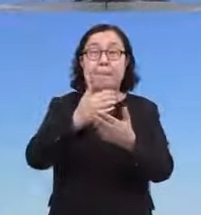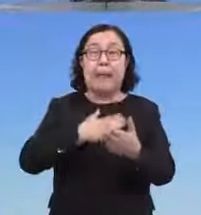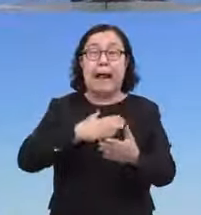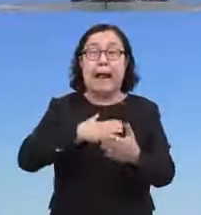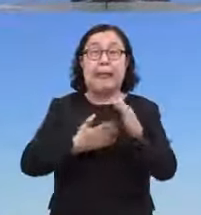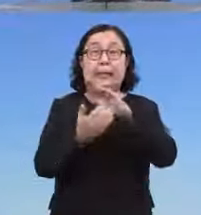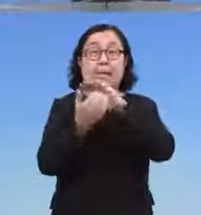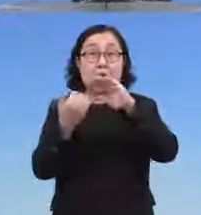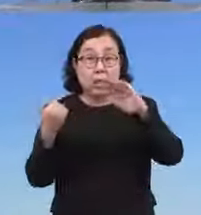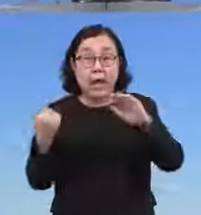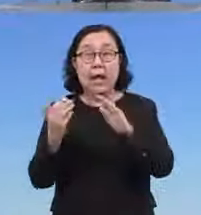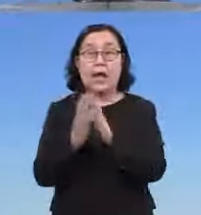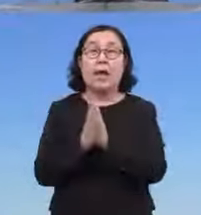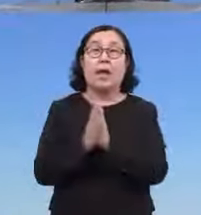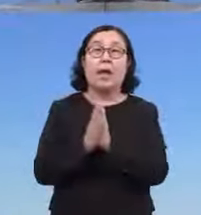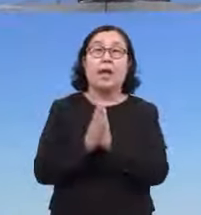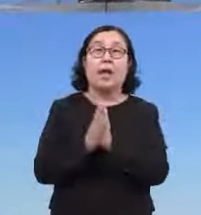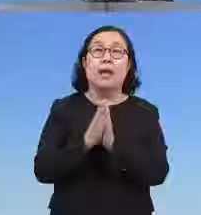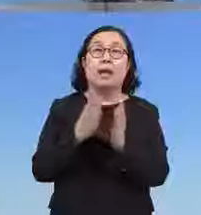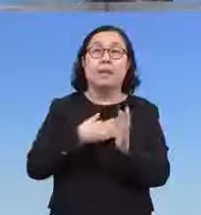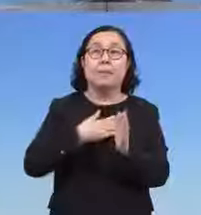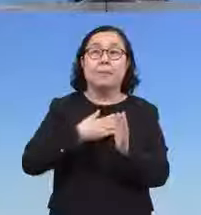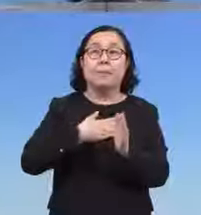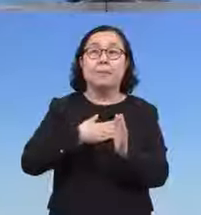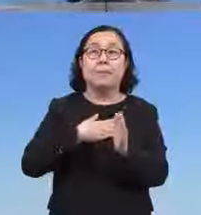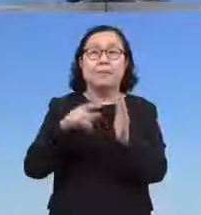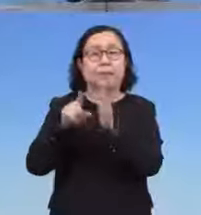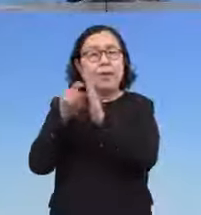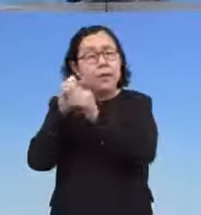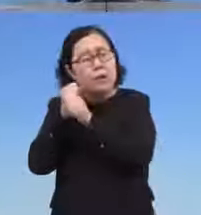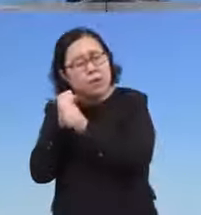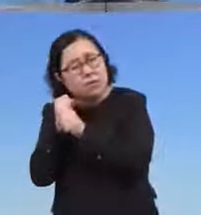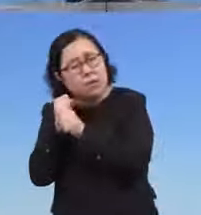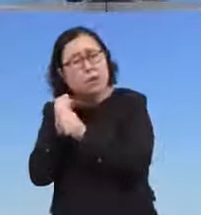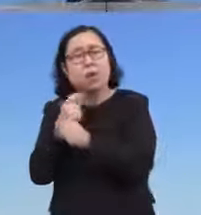알기 이전에 하나님 나라를 생각하지 못하던 때 내가